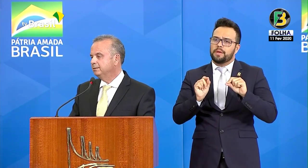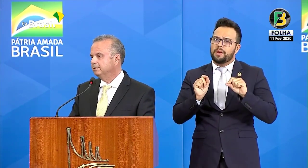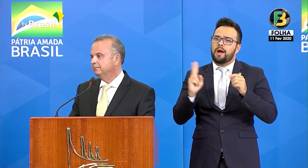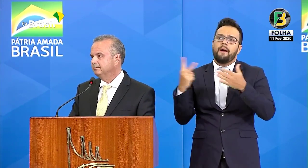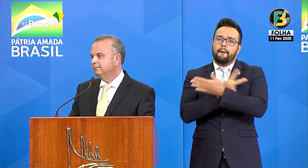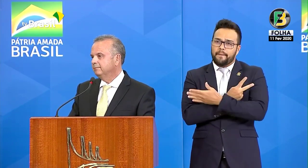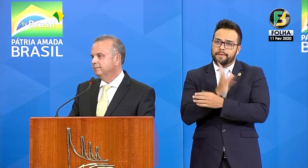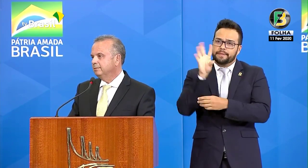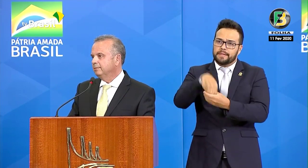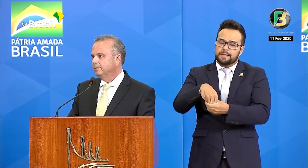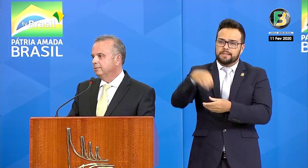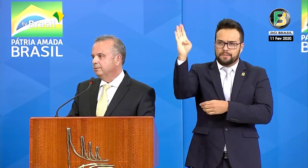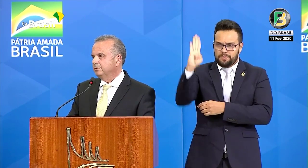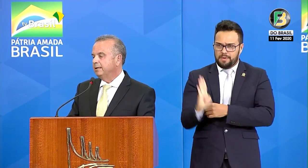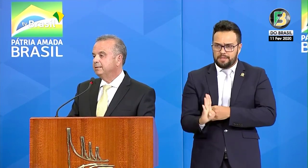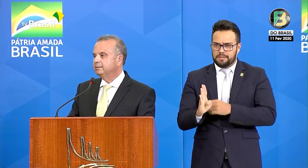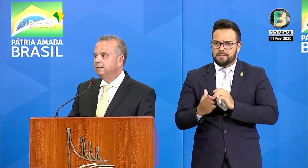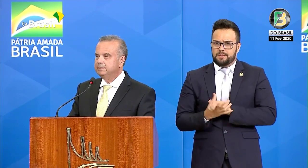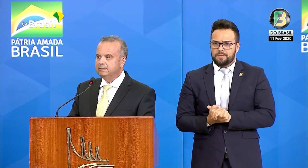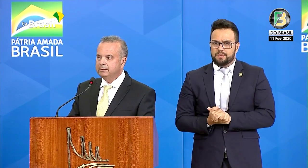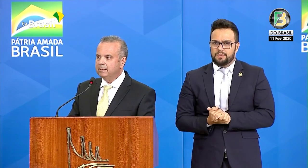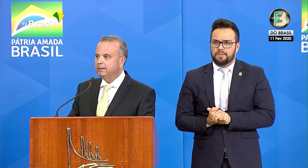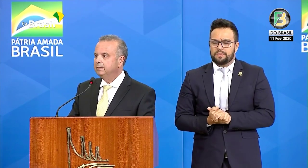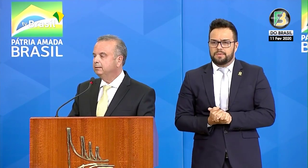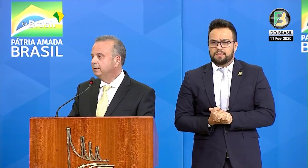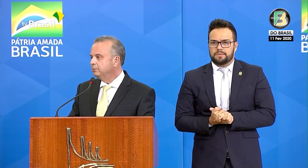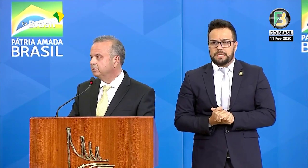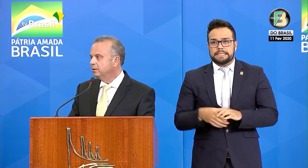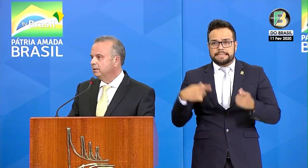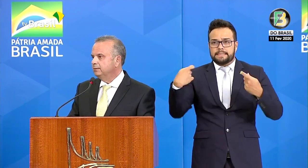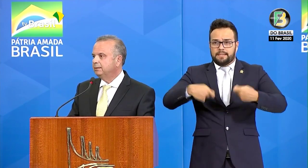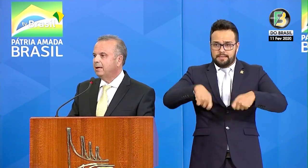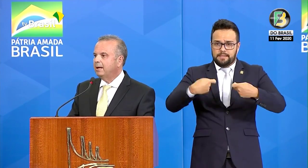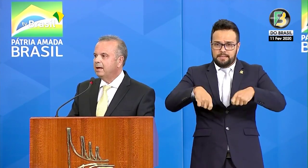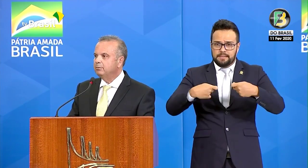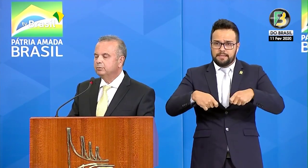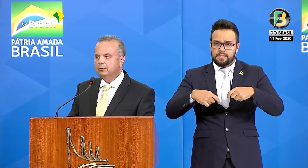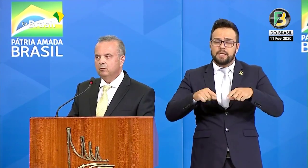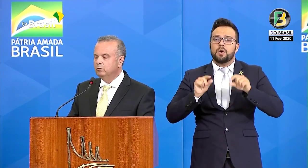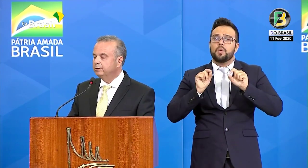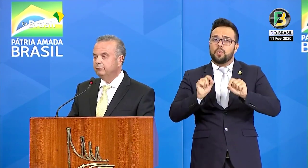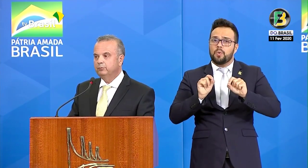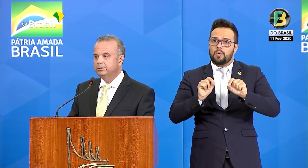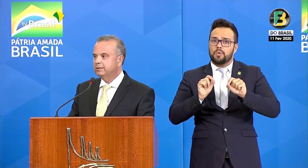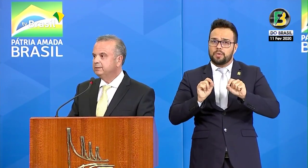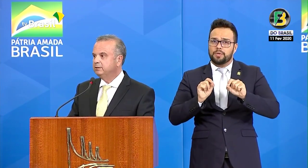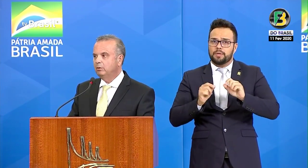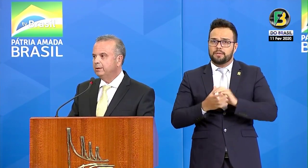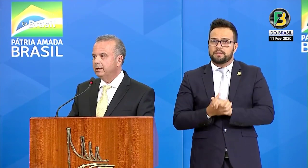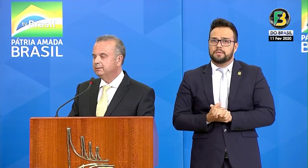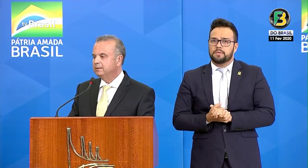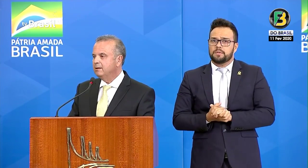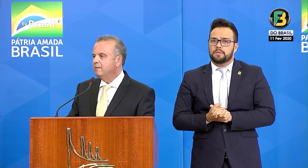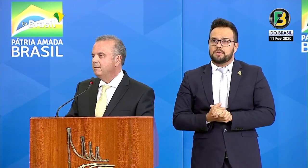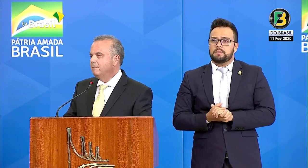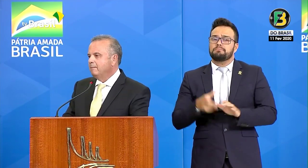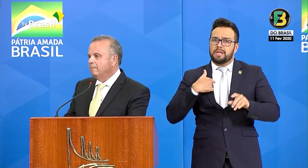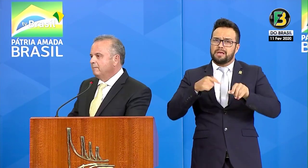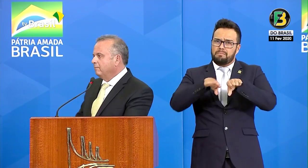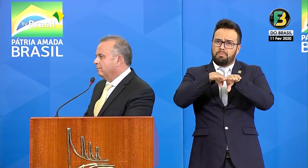nosso país, da necessidade que temos de atacarmos com muita força as